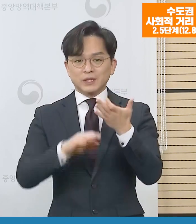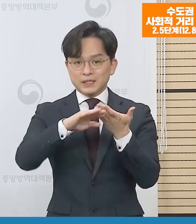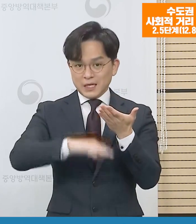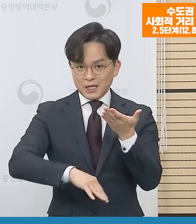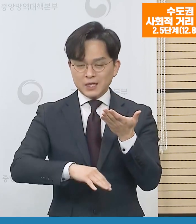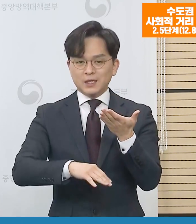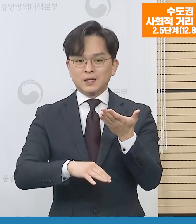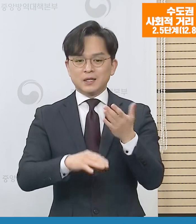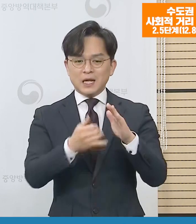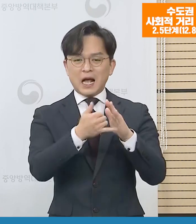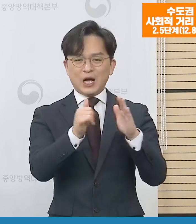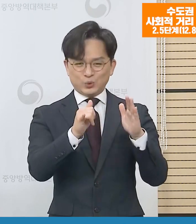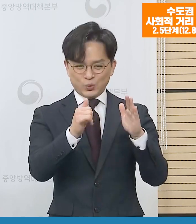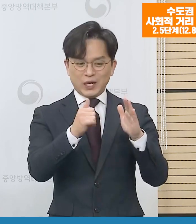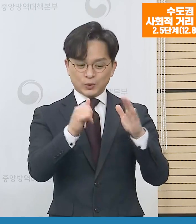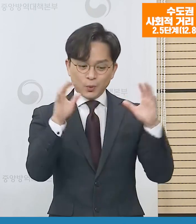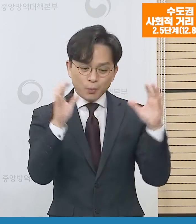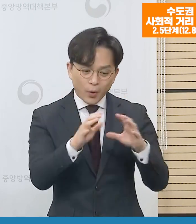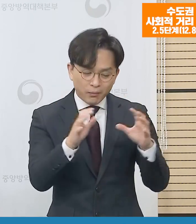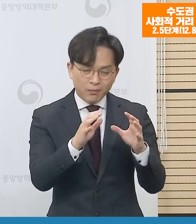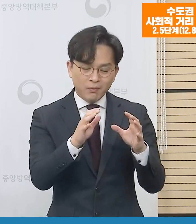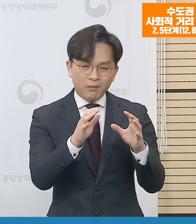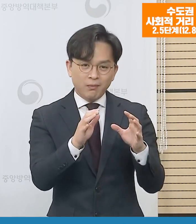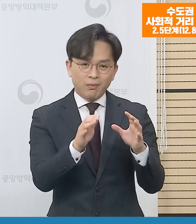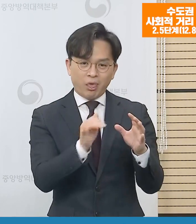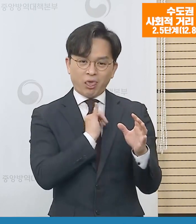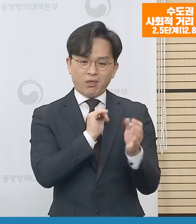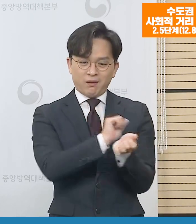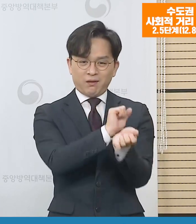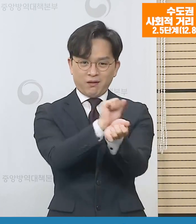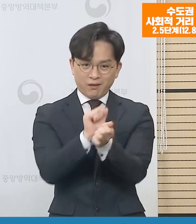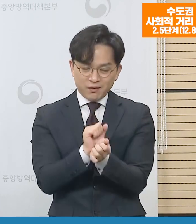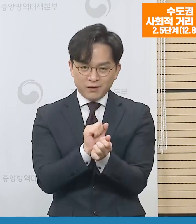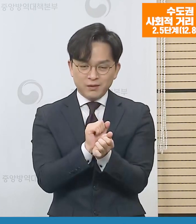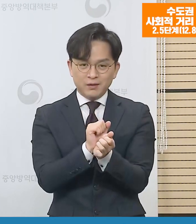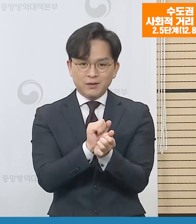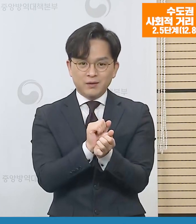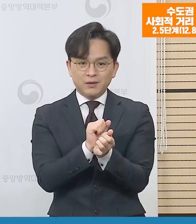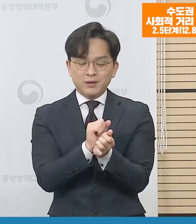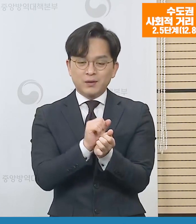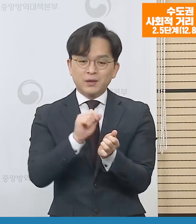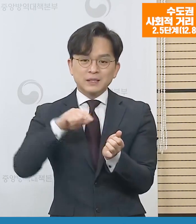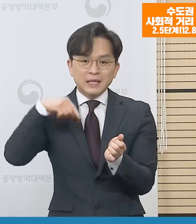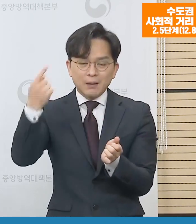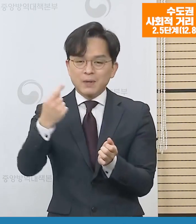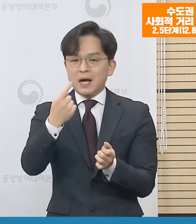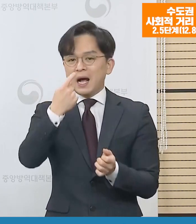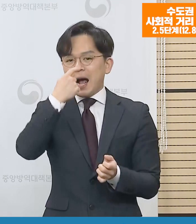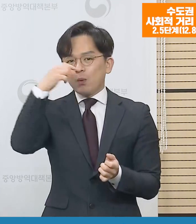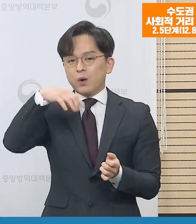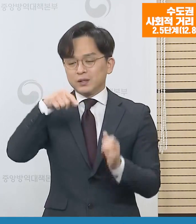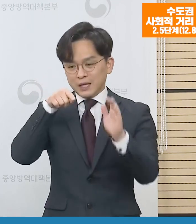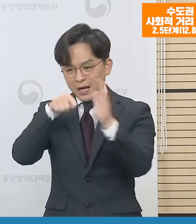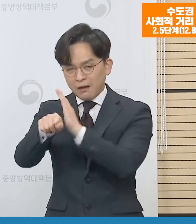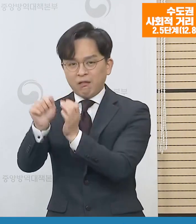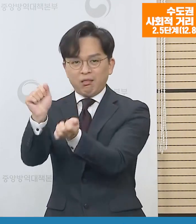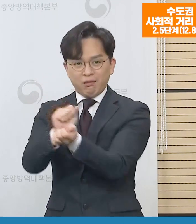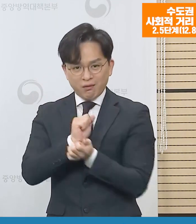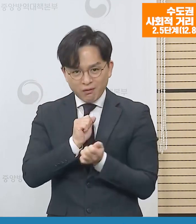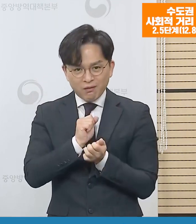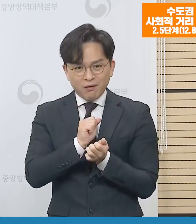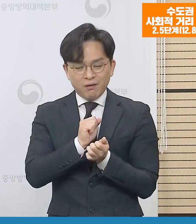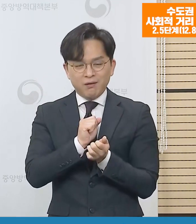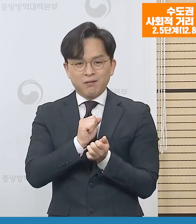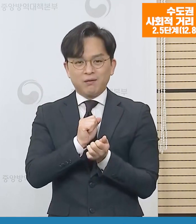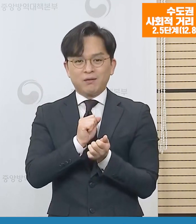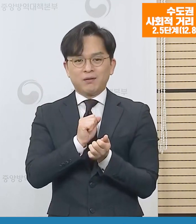이하는 당연히 가족 모임, 가족 간 전파가 가장 많은, 그 다음으로는 학원이나 학교 같은 교육시설에서의 전파가